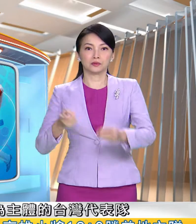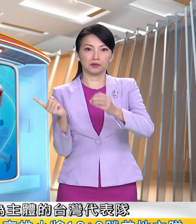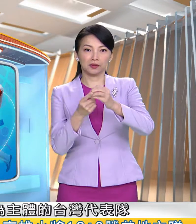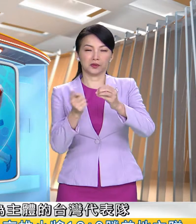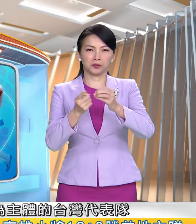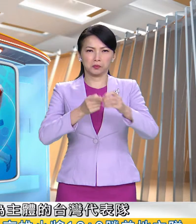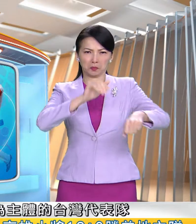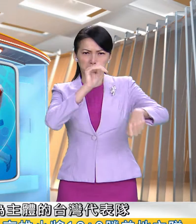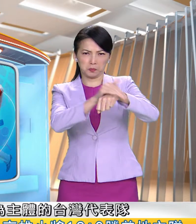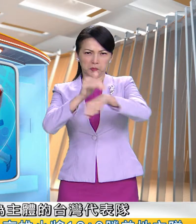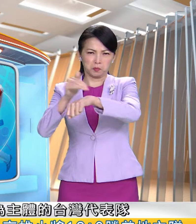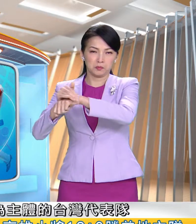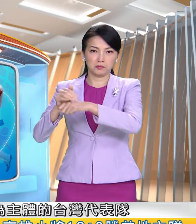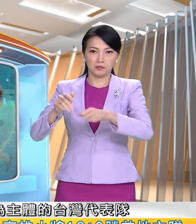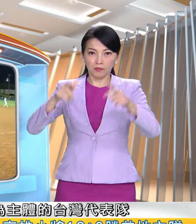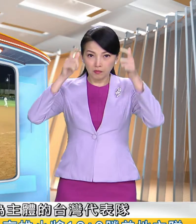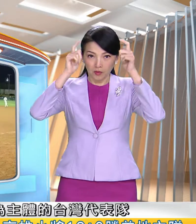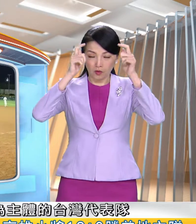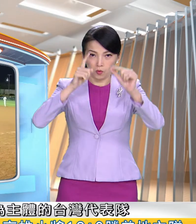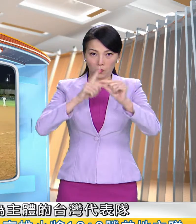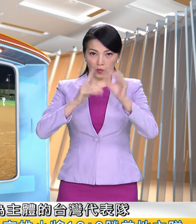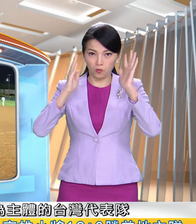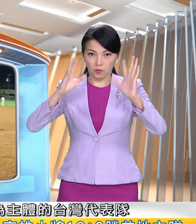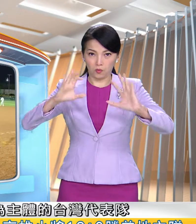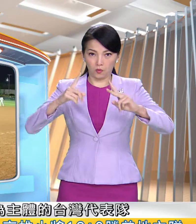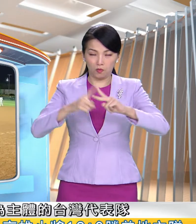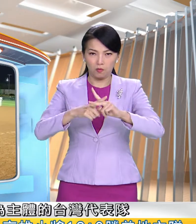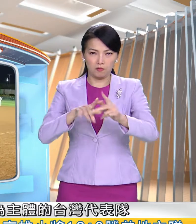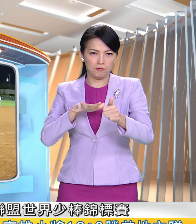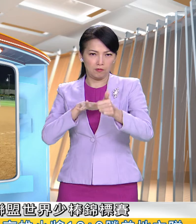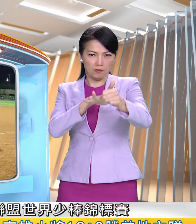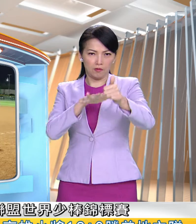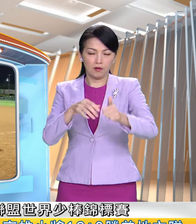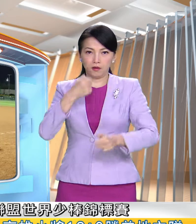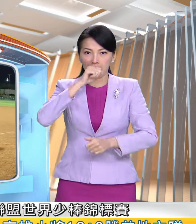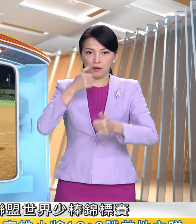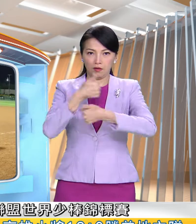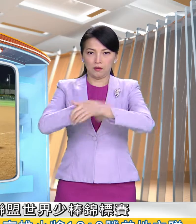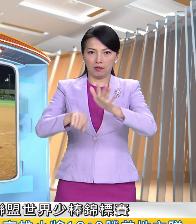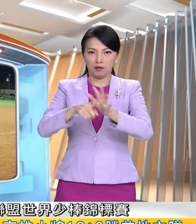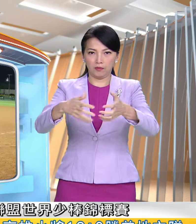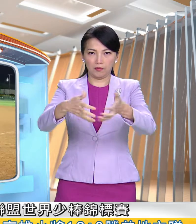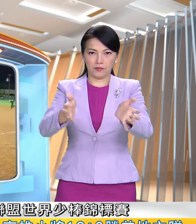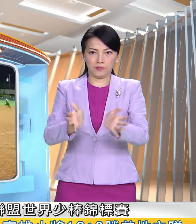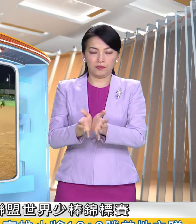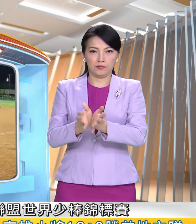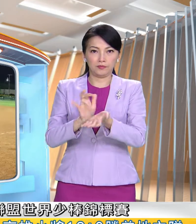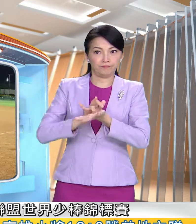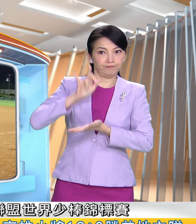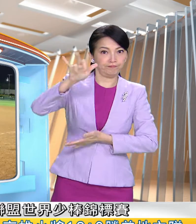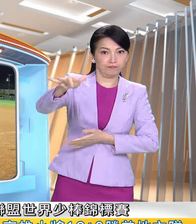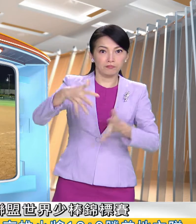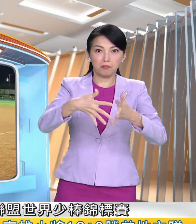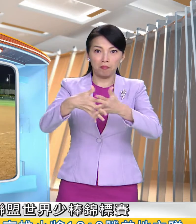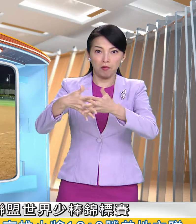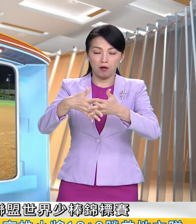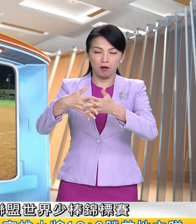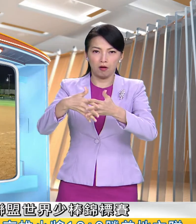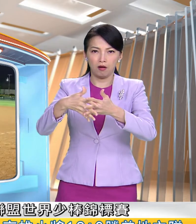以高雄中正国小为主体的台湾代表队到美国参加小马联盟世界